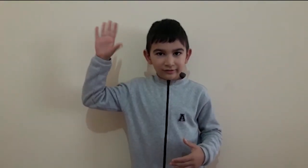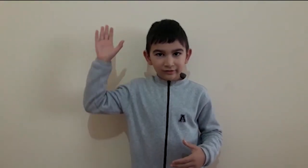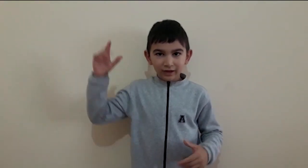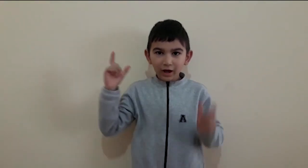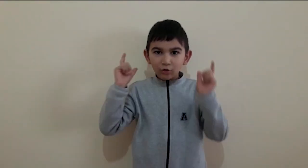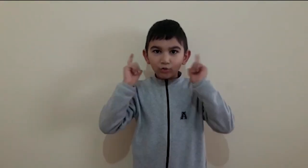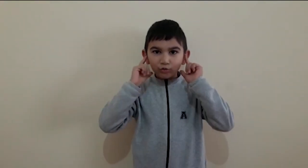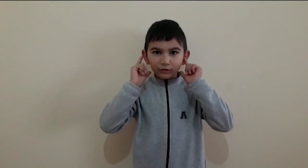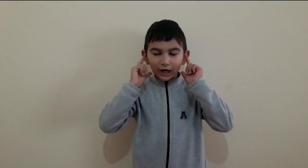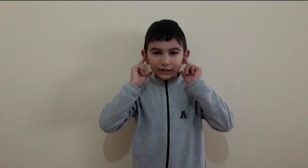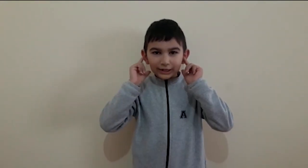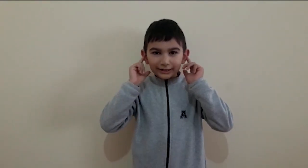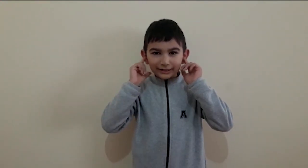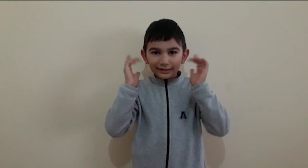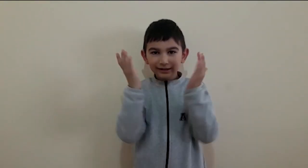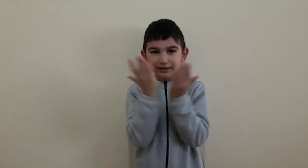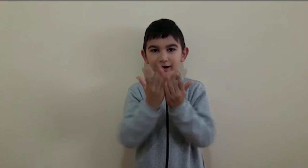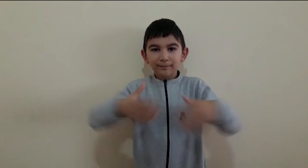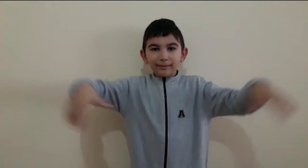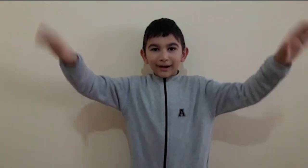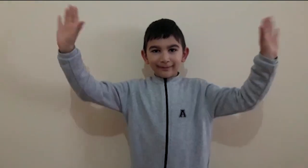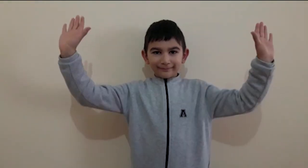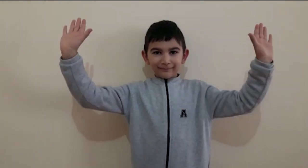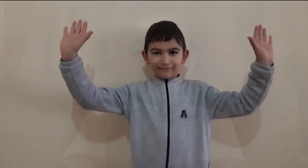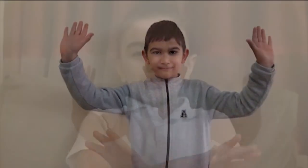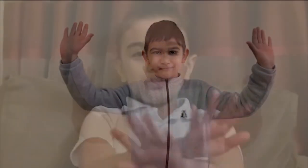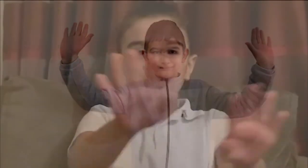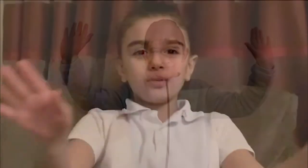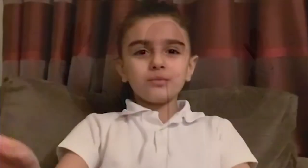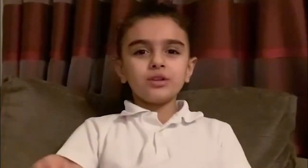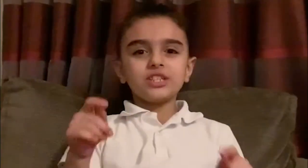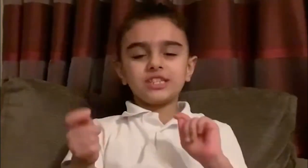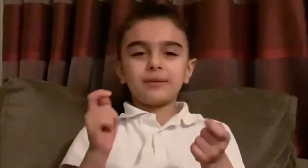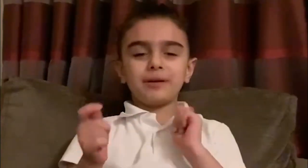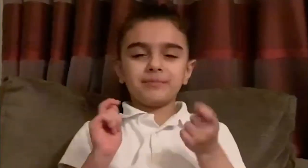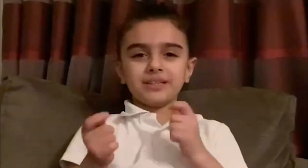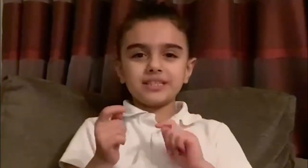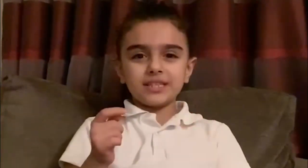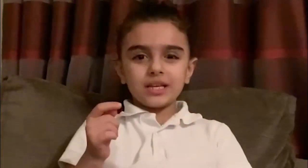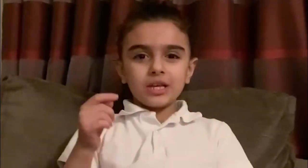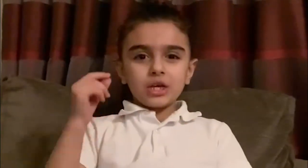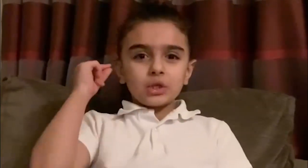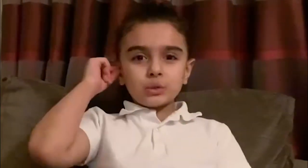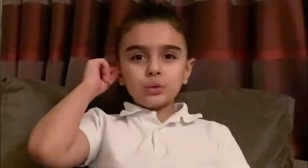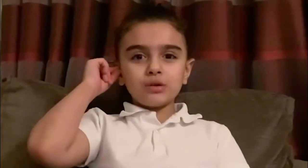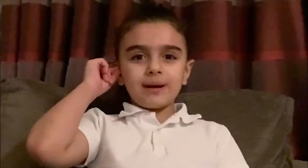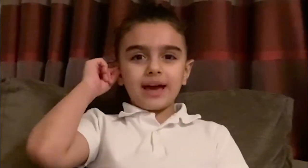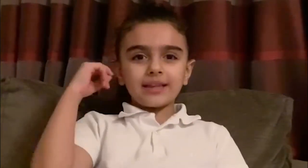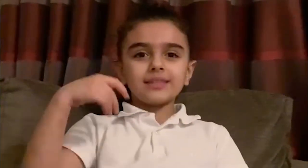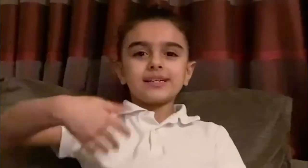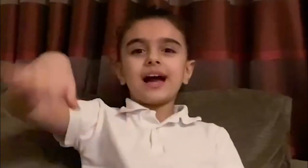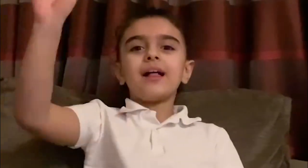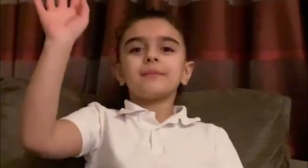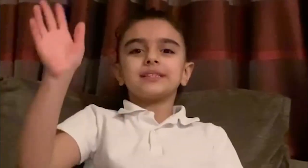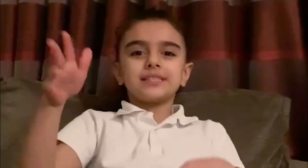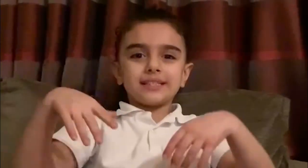Çağrısına kulaklarını kapama. Tüm çabamız duymayan kalmasın